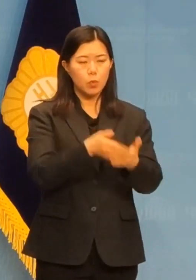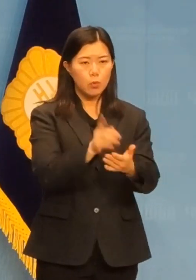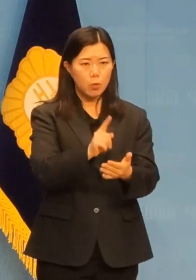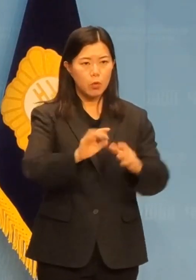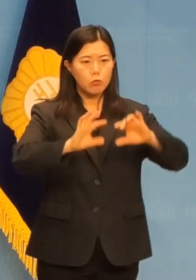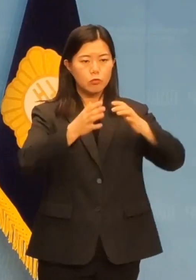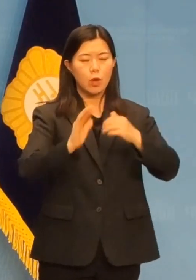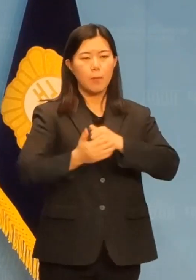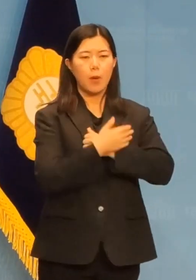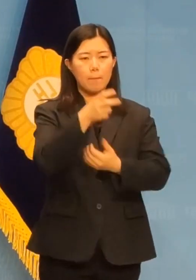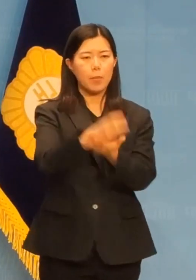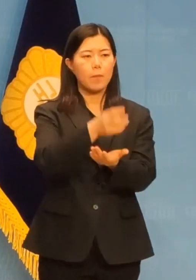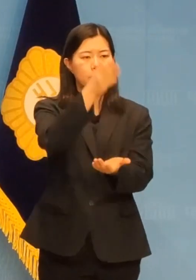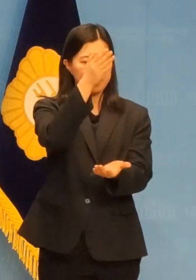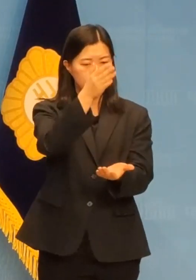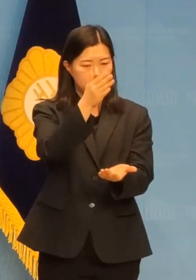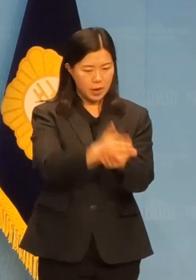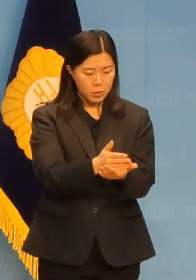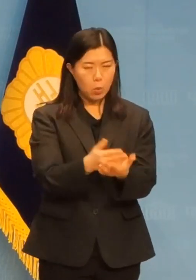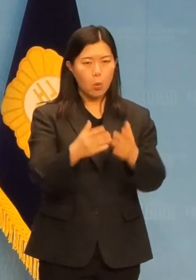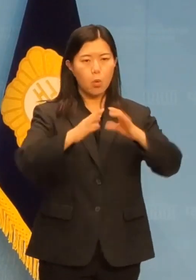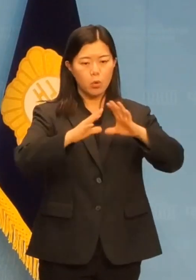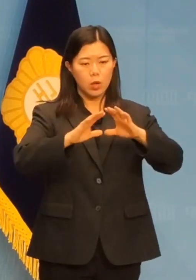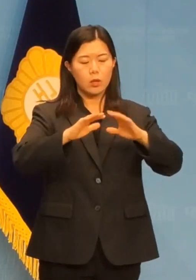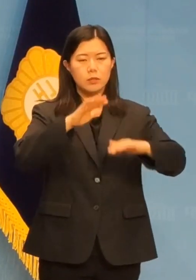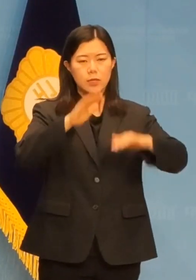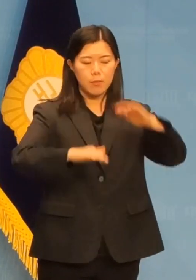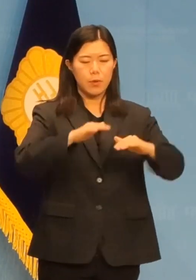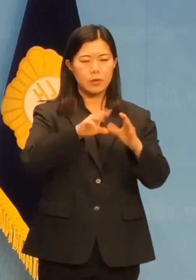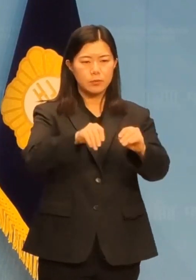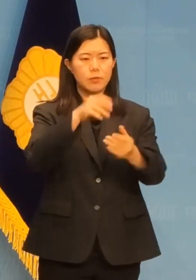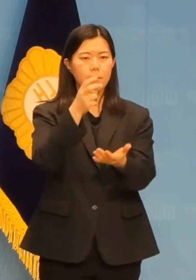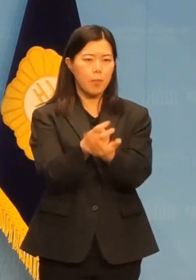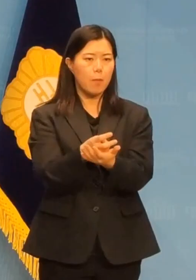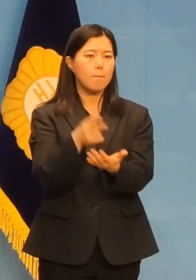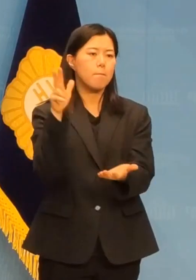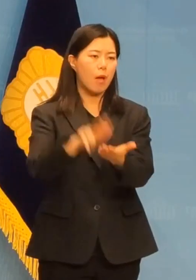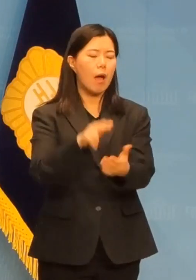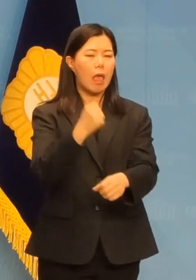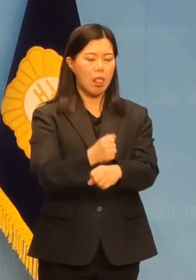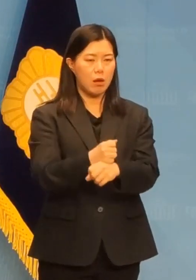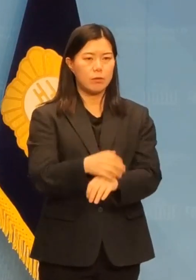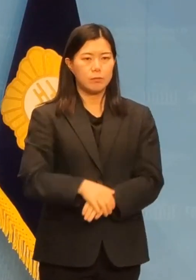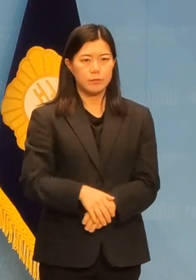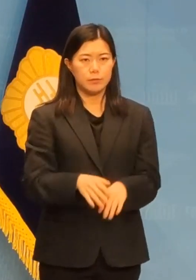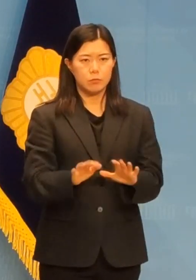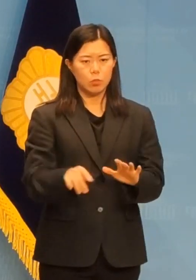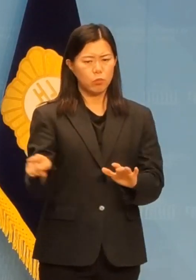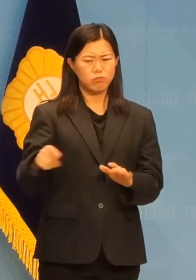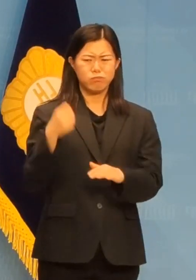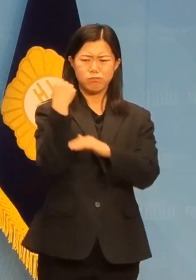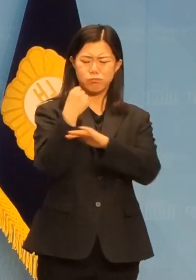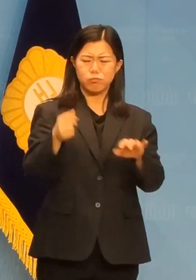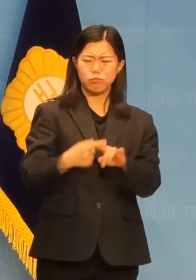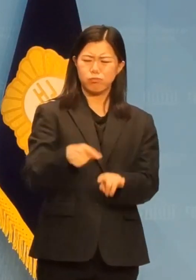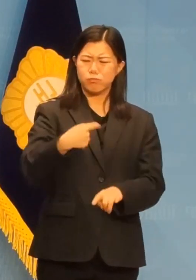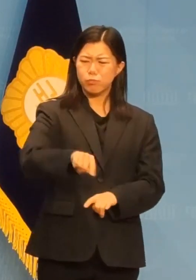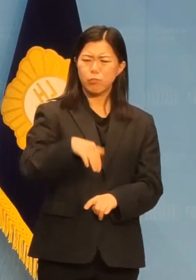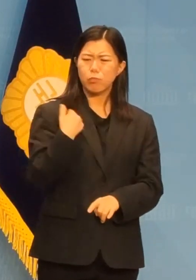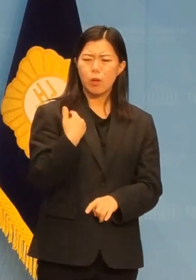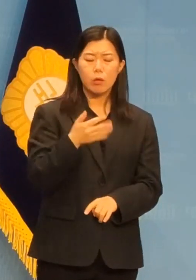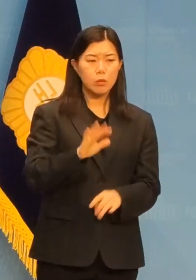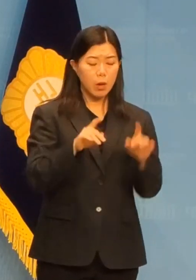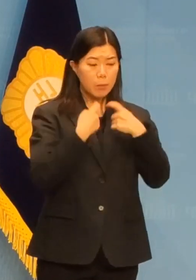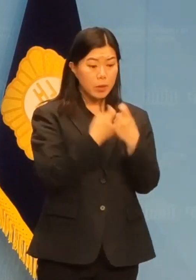국가보안법은 가고 차별금지법은 오라였습니다. 어떤 기준으로 어떻게 분석했는지는 모르겠지만